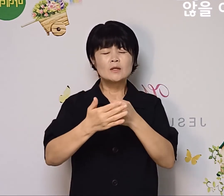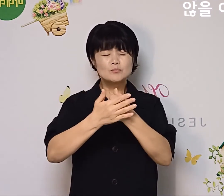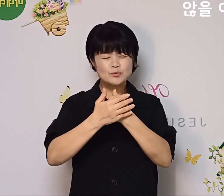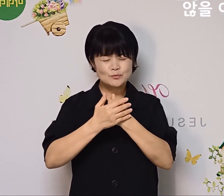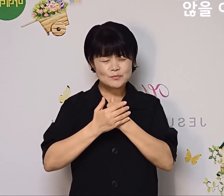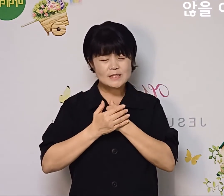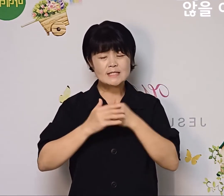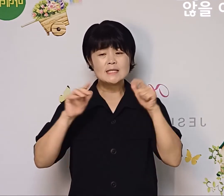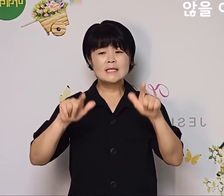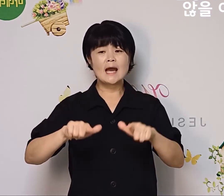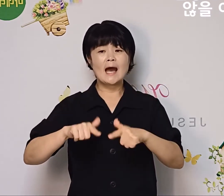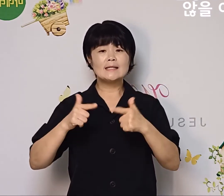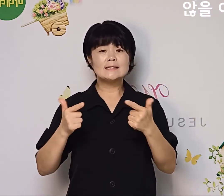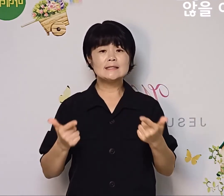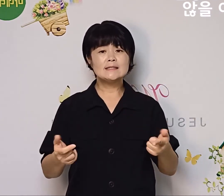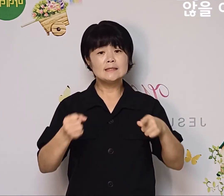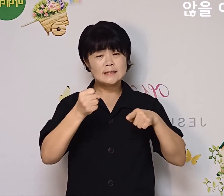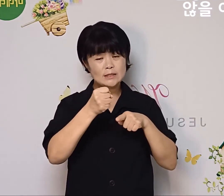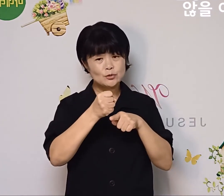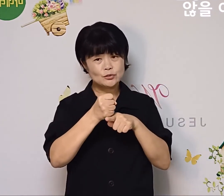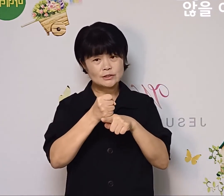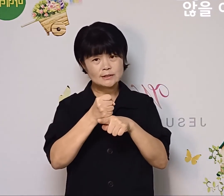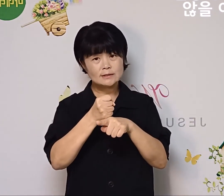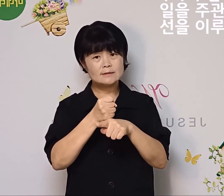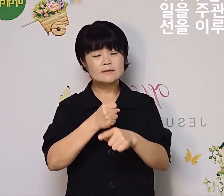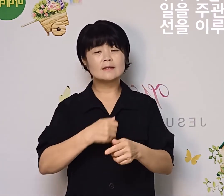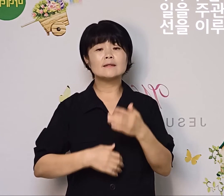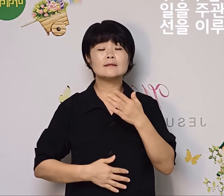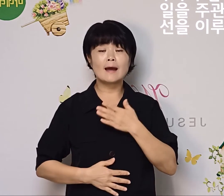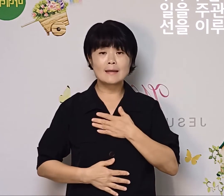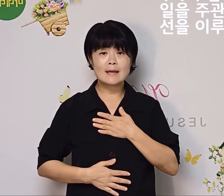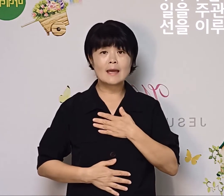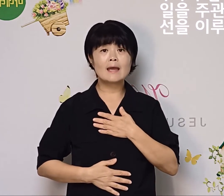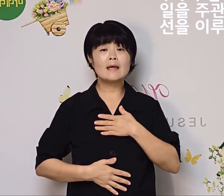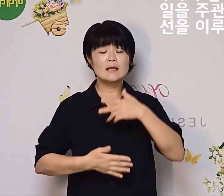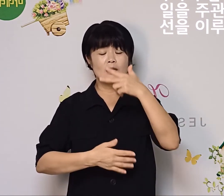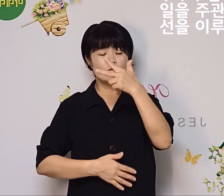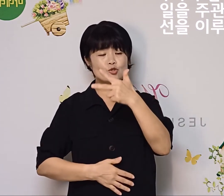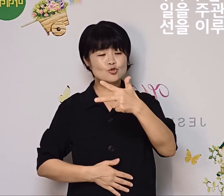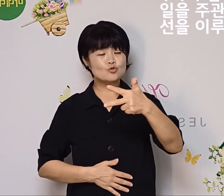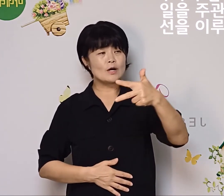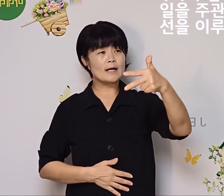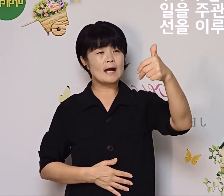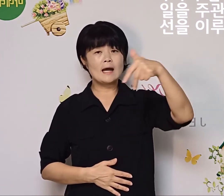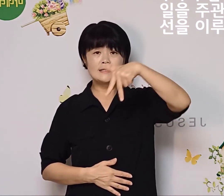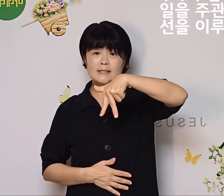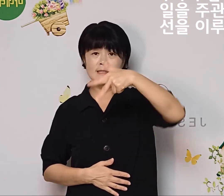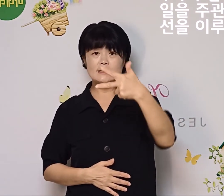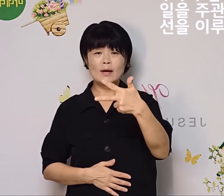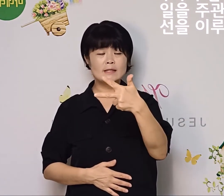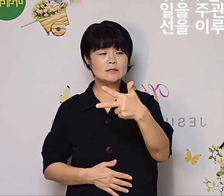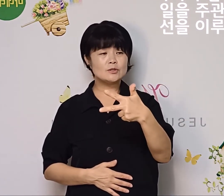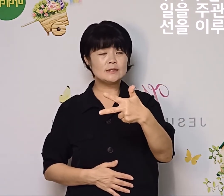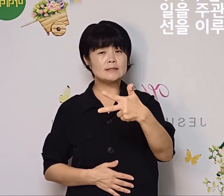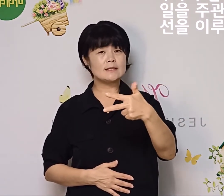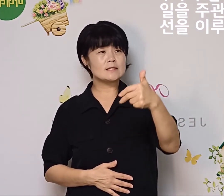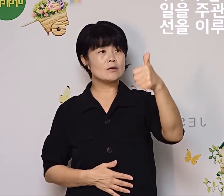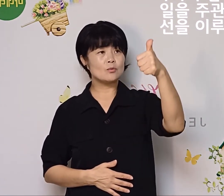품지 않을 이유는 나의 주, 아까 지읒을 지읒해서